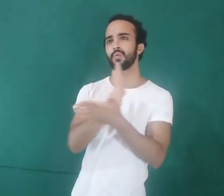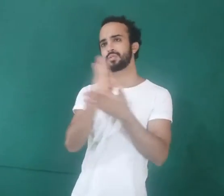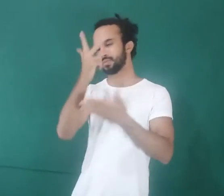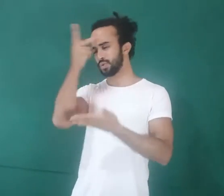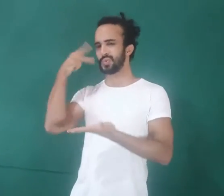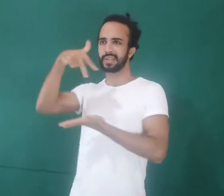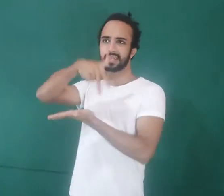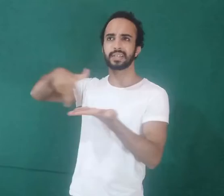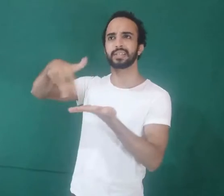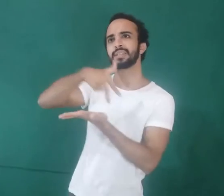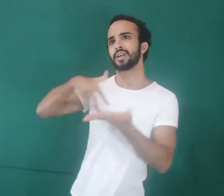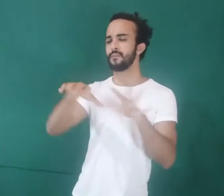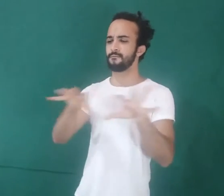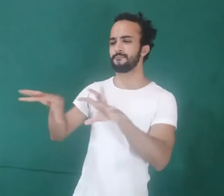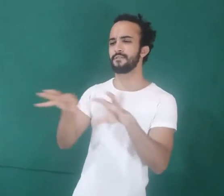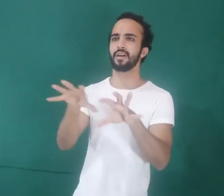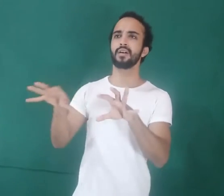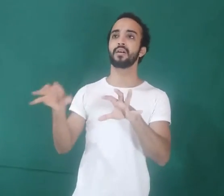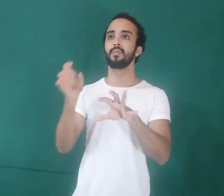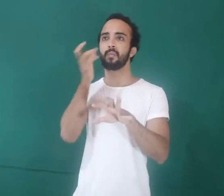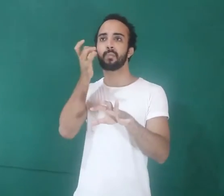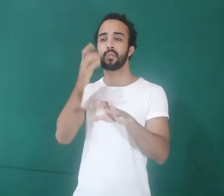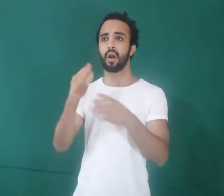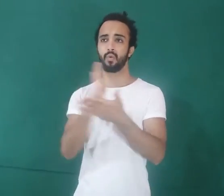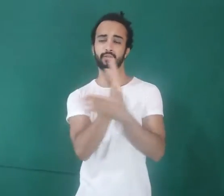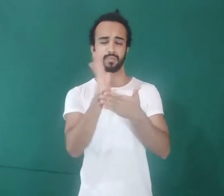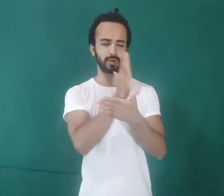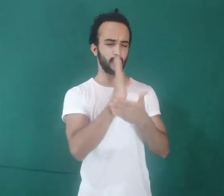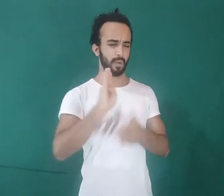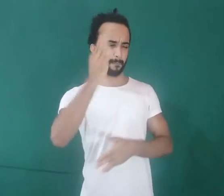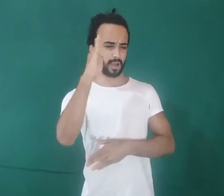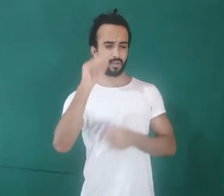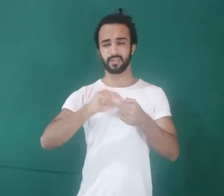câmera, tinha gente que tava no banheiro fazendo qualquer coisa. As pessoas